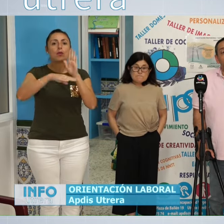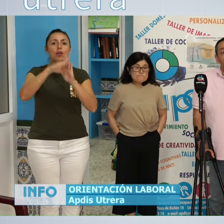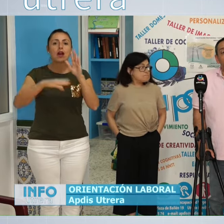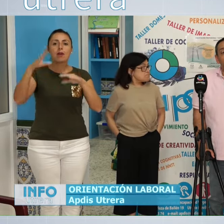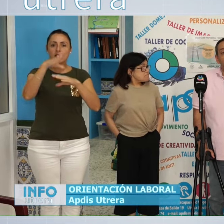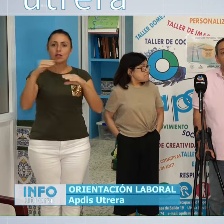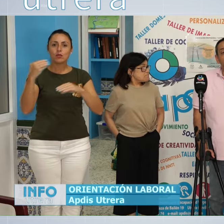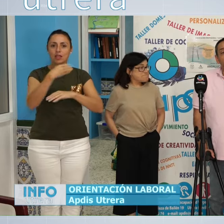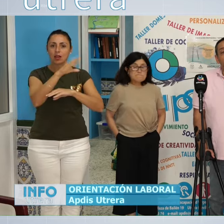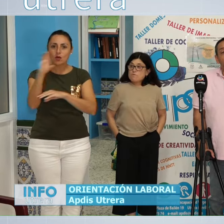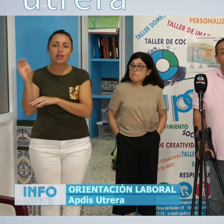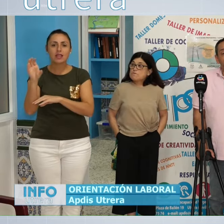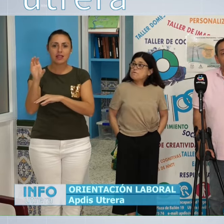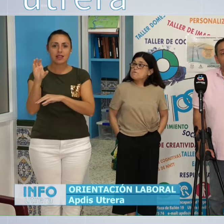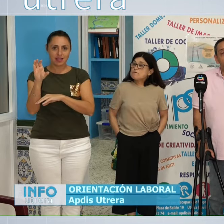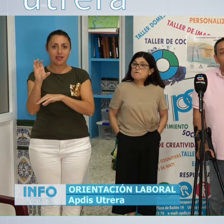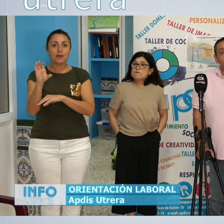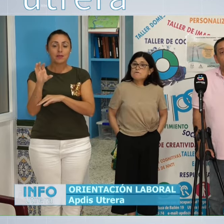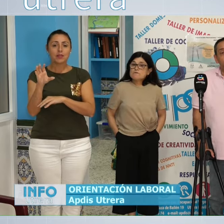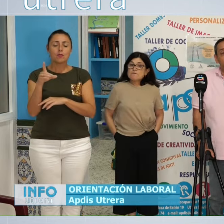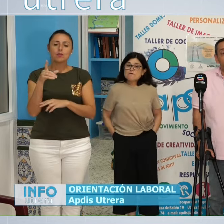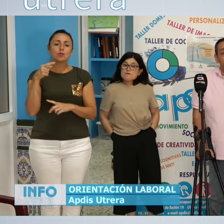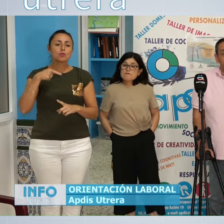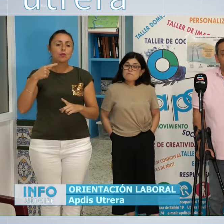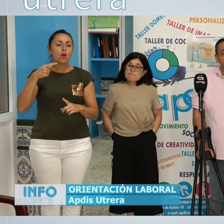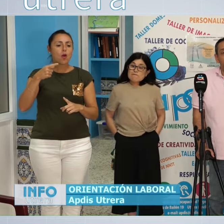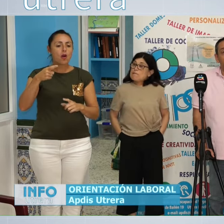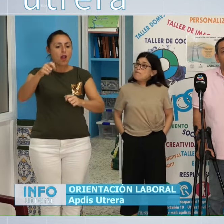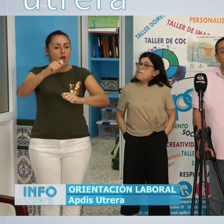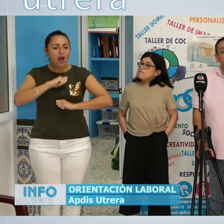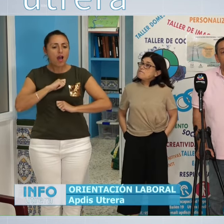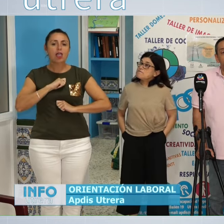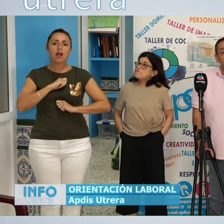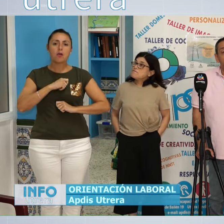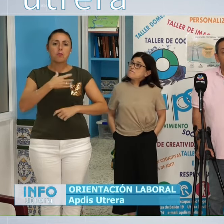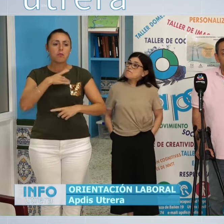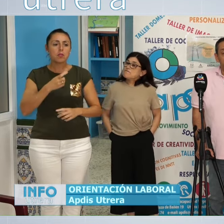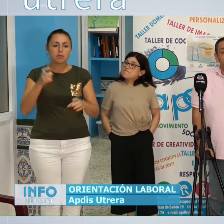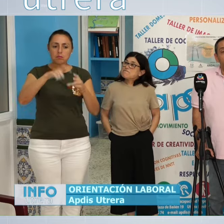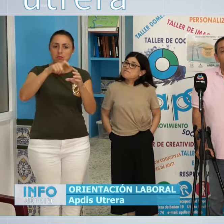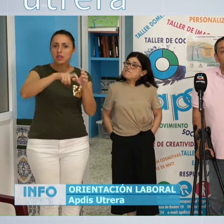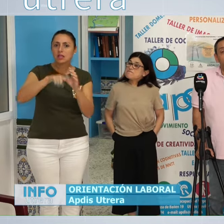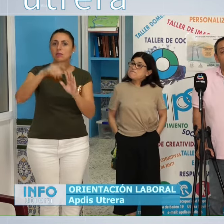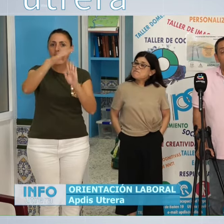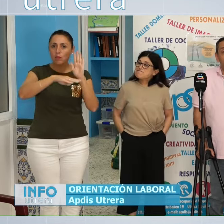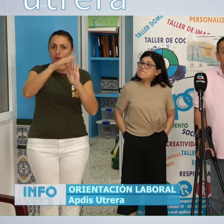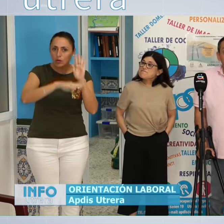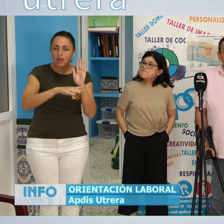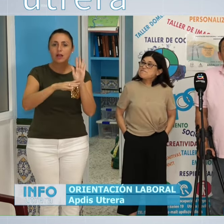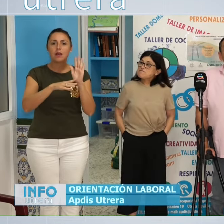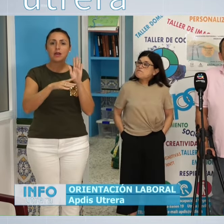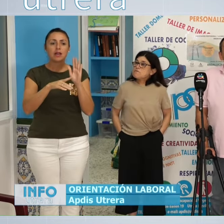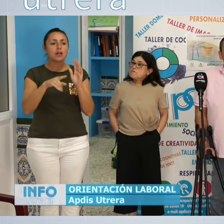subvenciones de la Junta de Andalucía ha concedido a nuestra federación, FANCOCENFE Sevilla, y ha tenido, como